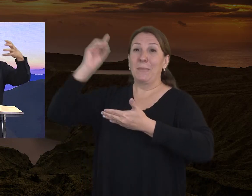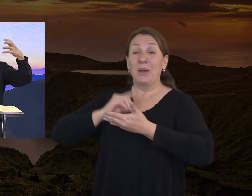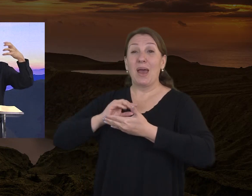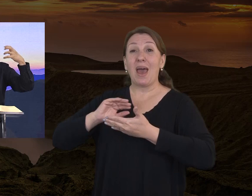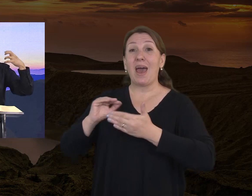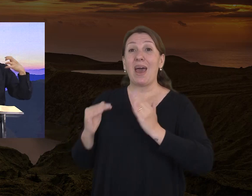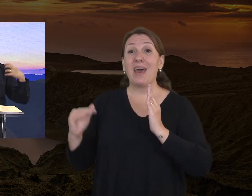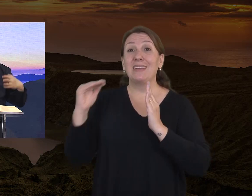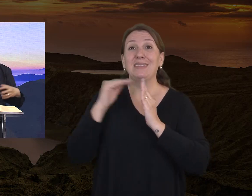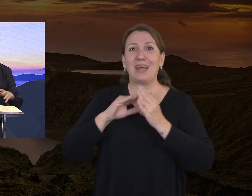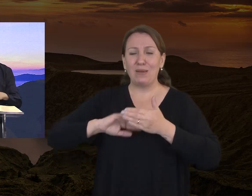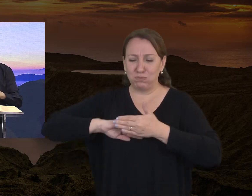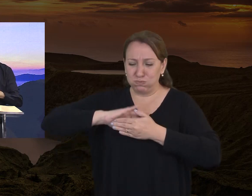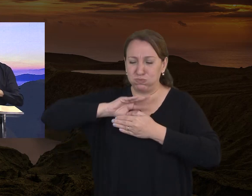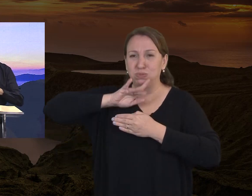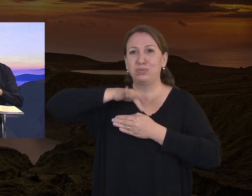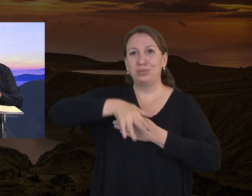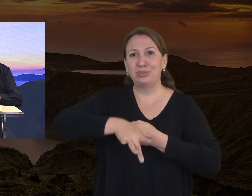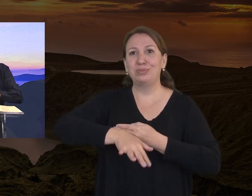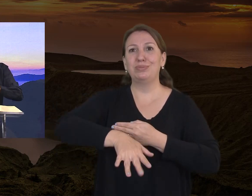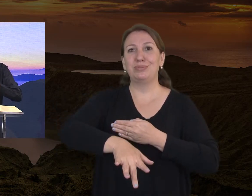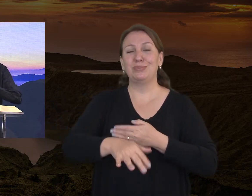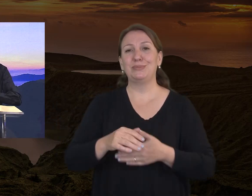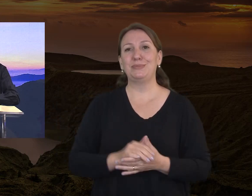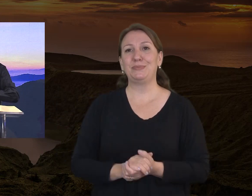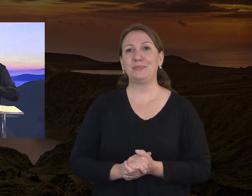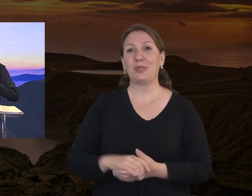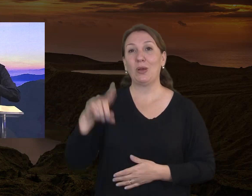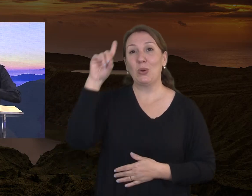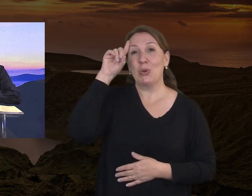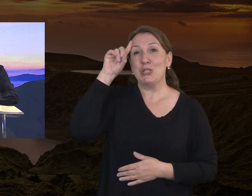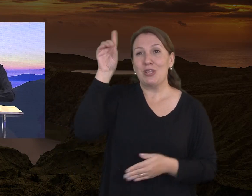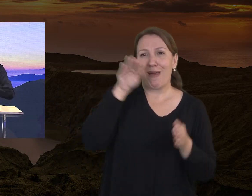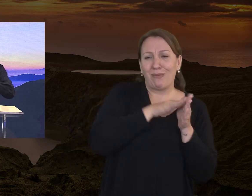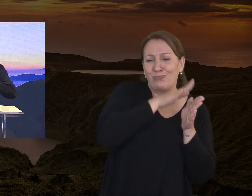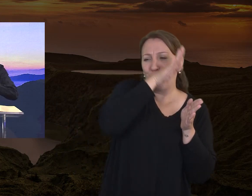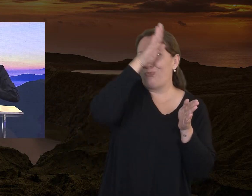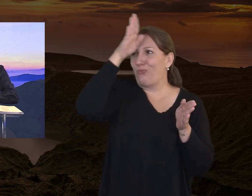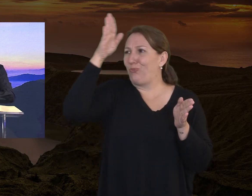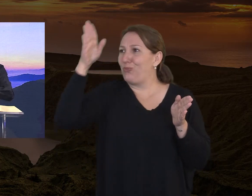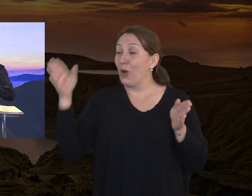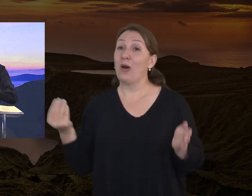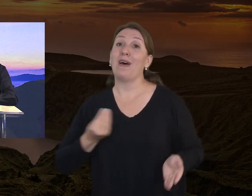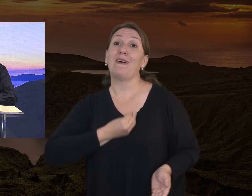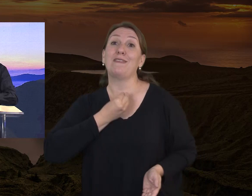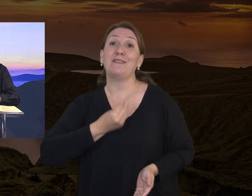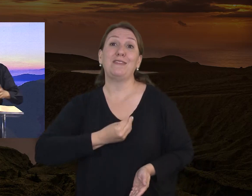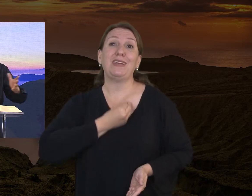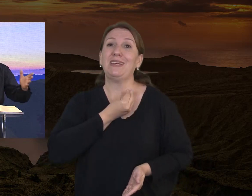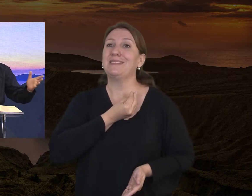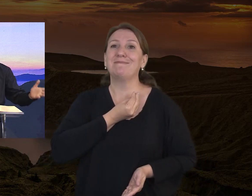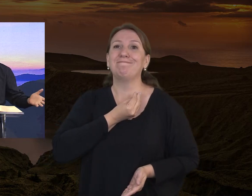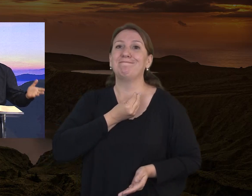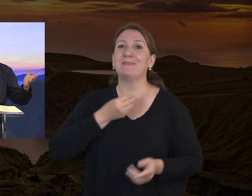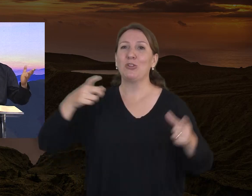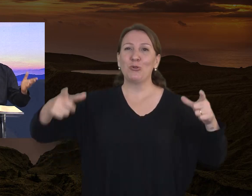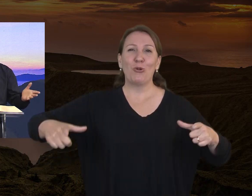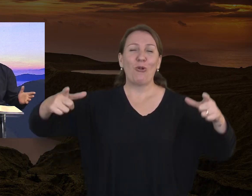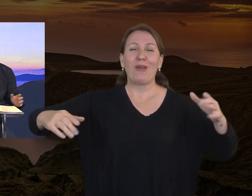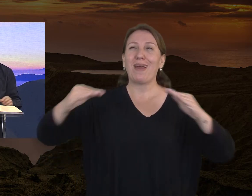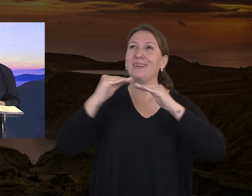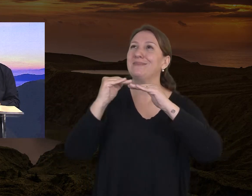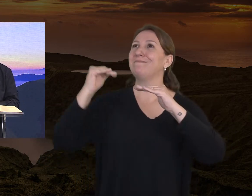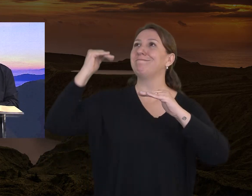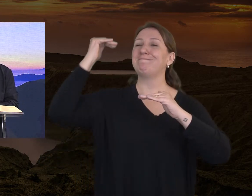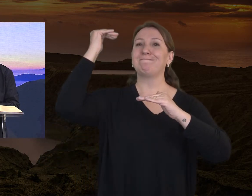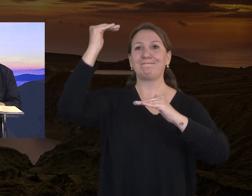sua vida, da sua natureza, e você passa o dia vivendo no Santo dos Santos. Irmãos, essa é a